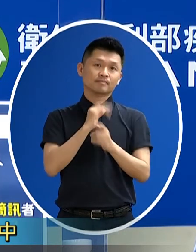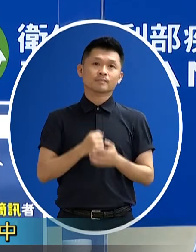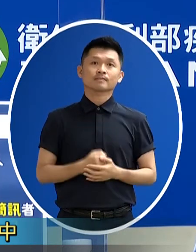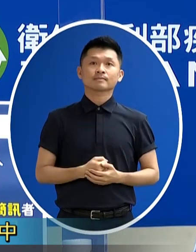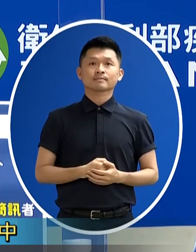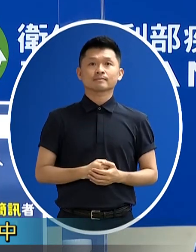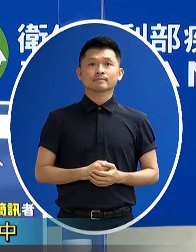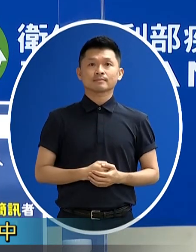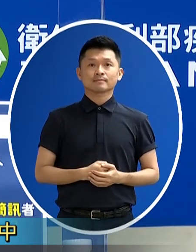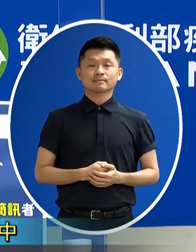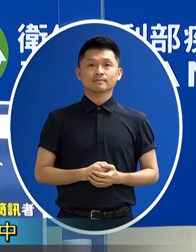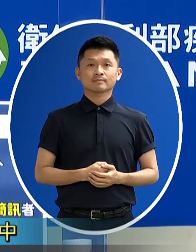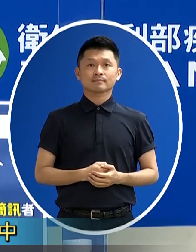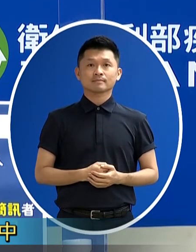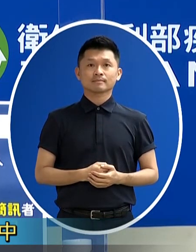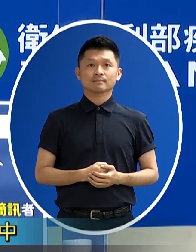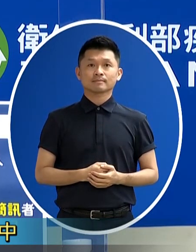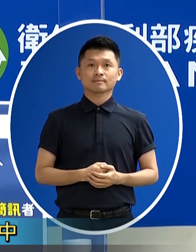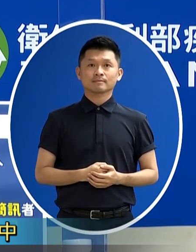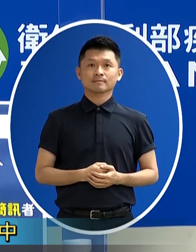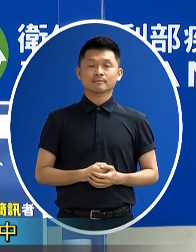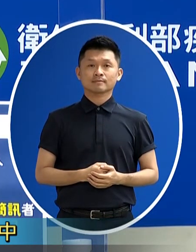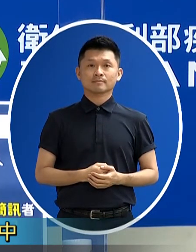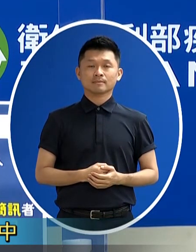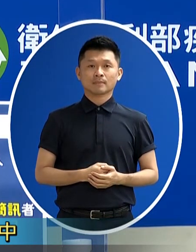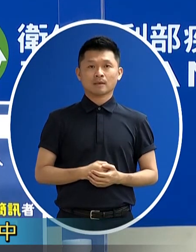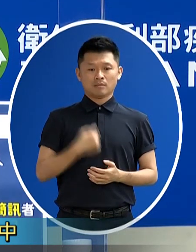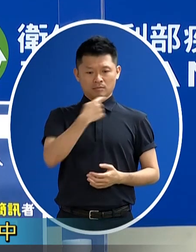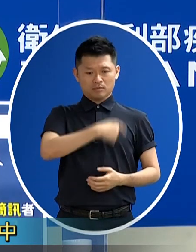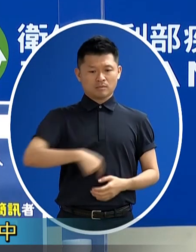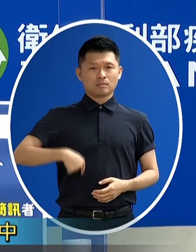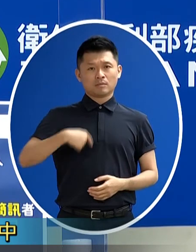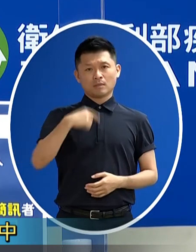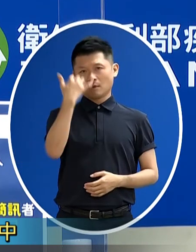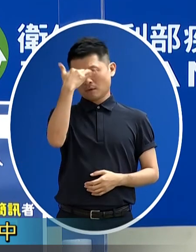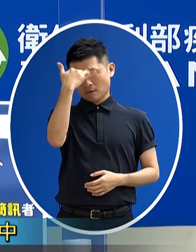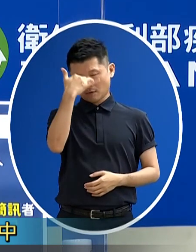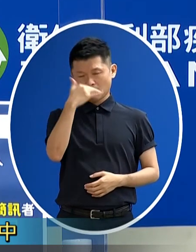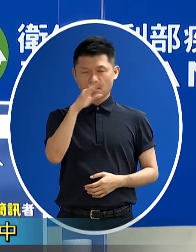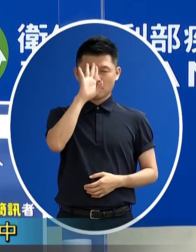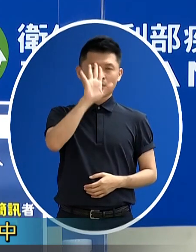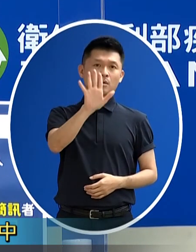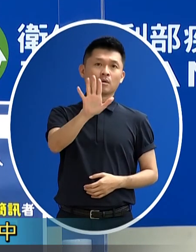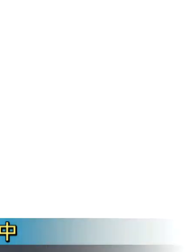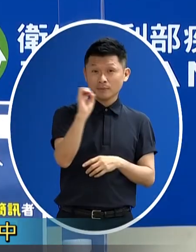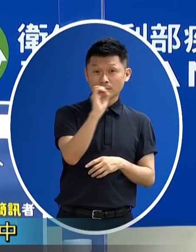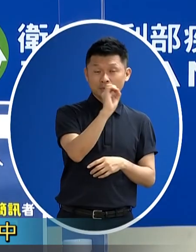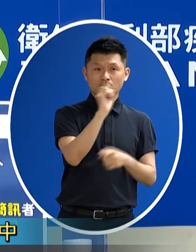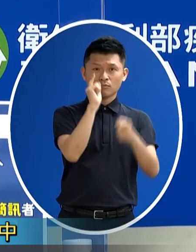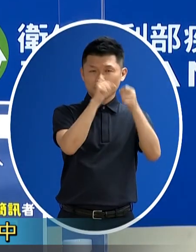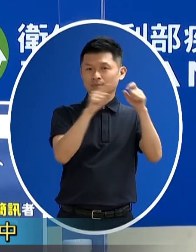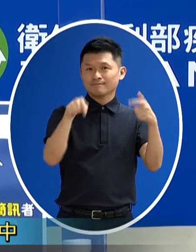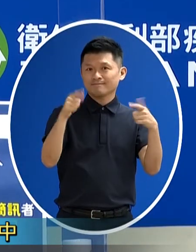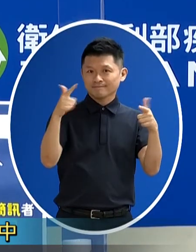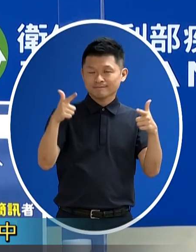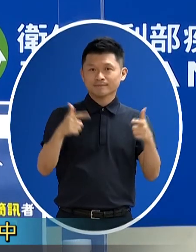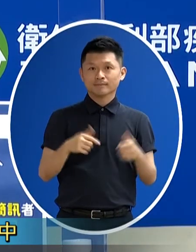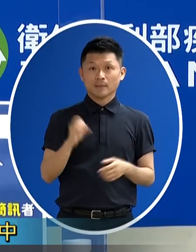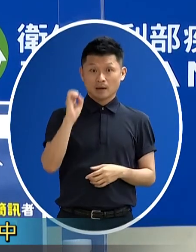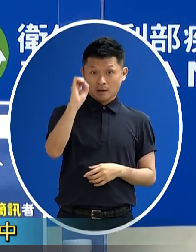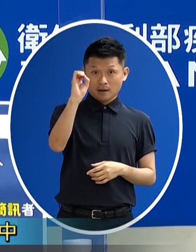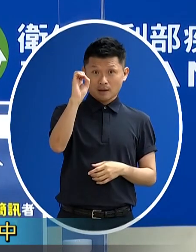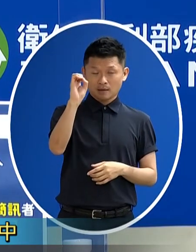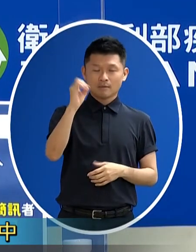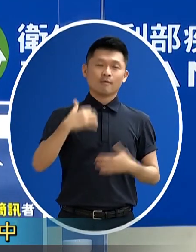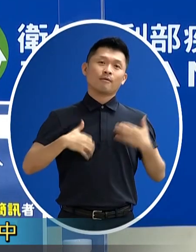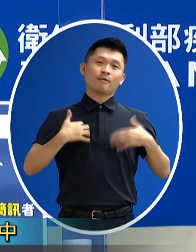有一些就是应该是说无症状的感染者会在这个社区里面，我们都说家里我们很高兴，